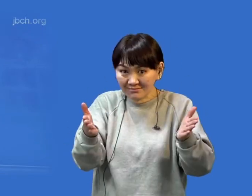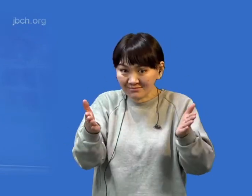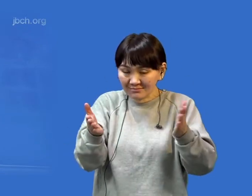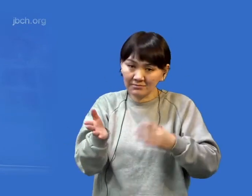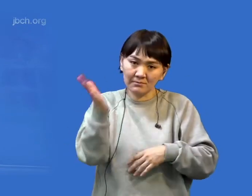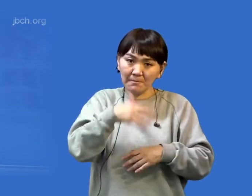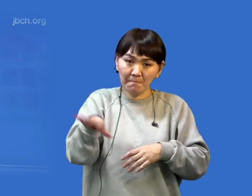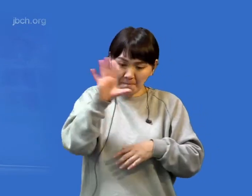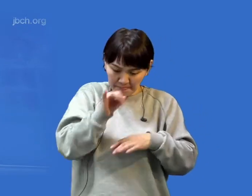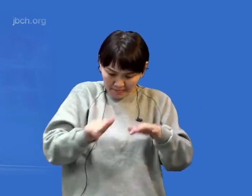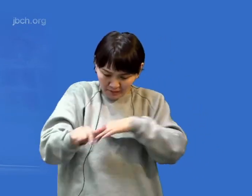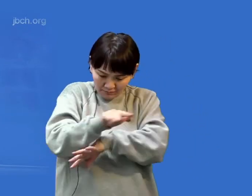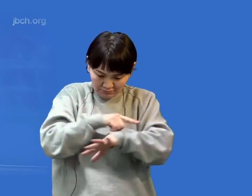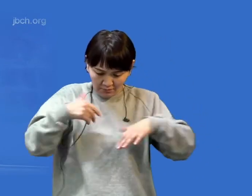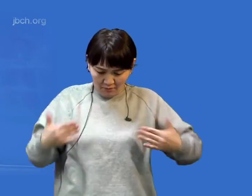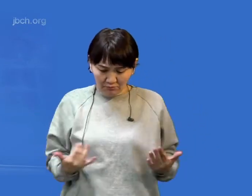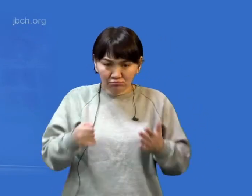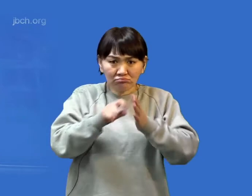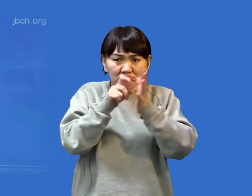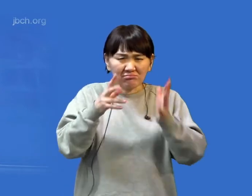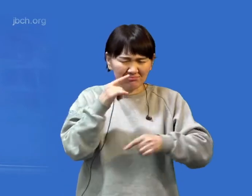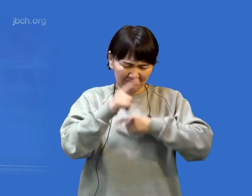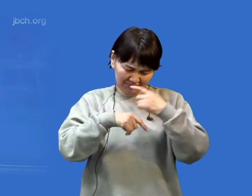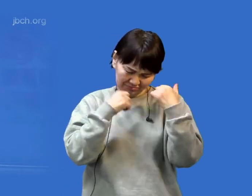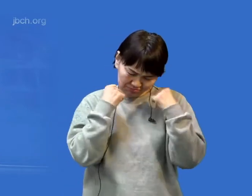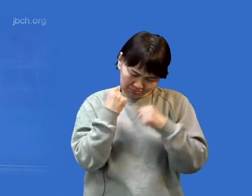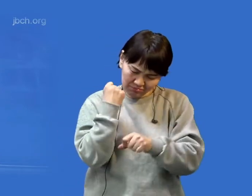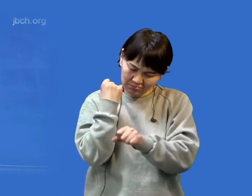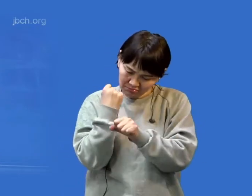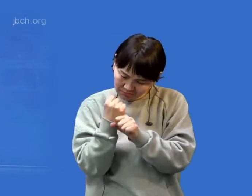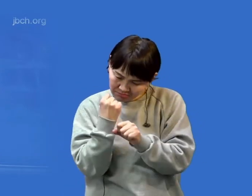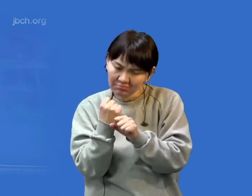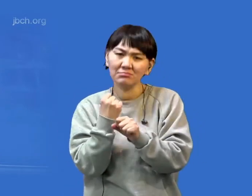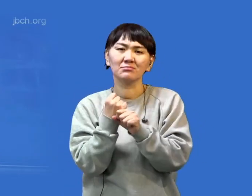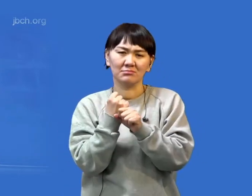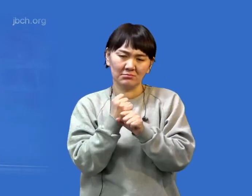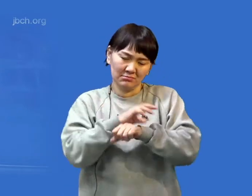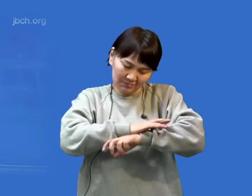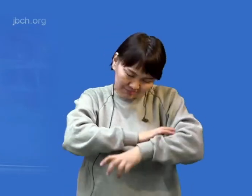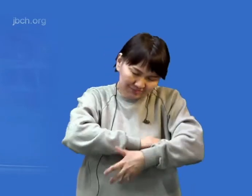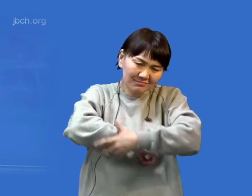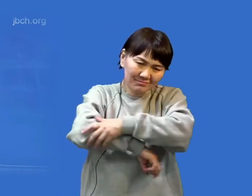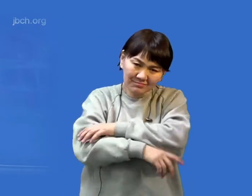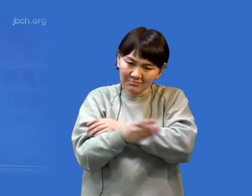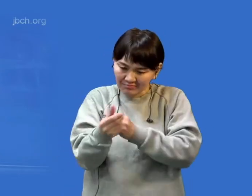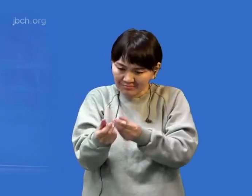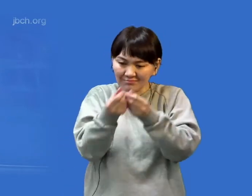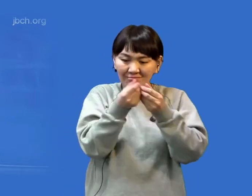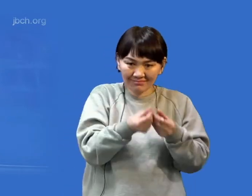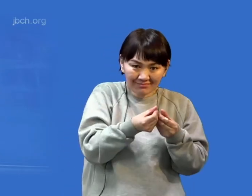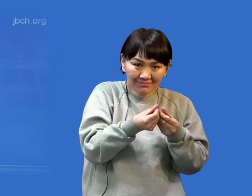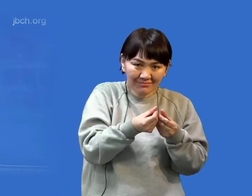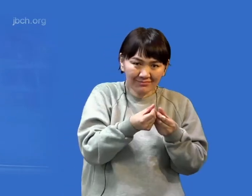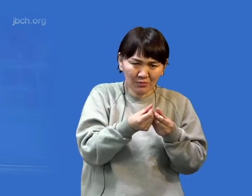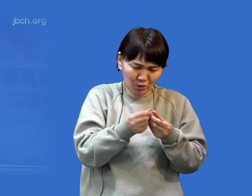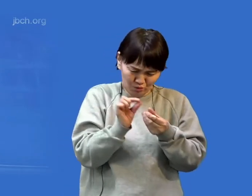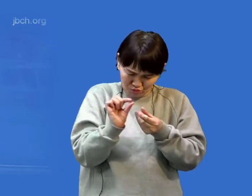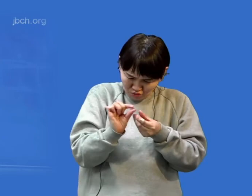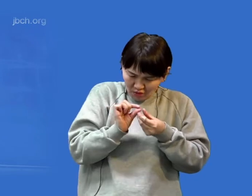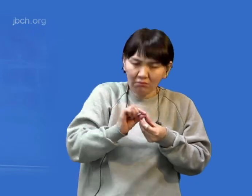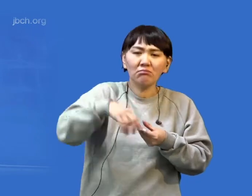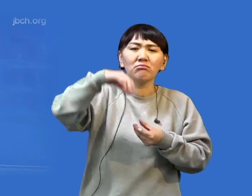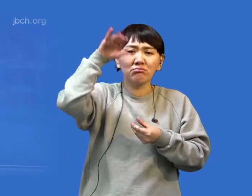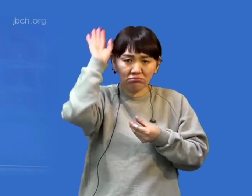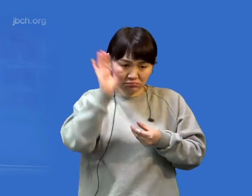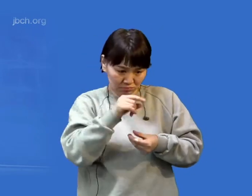бид энэ газар дээр амьдарч явах хугацаанд хичээнг гүлэн ажиллаж хөдөлмөрлөж зүтгээд тэр олж авсан зүйлс ари өчөөхөн жигсэн тэр бол